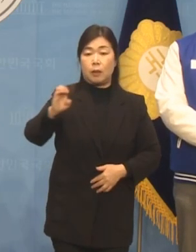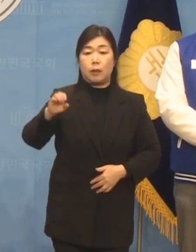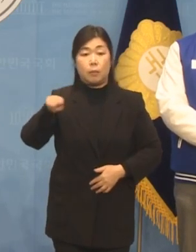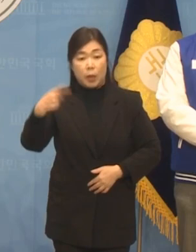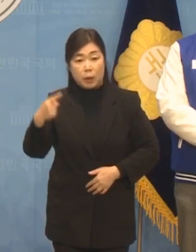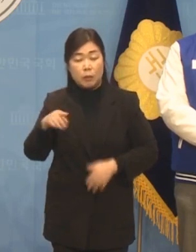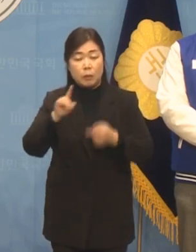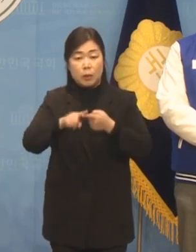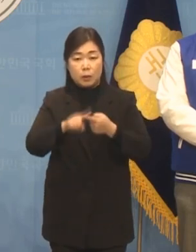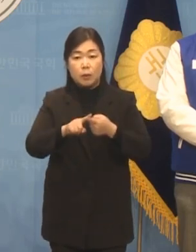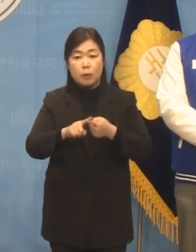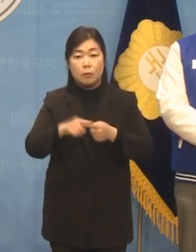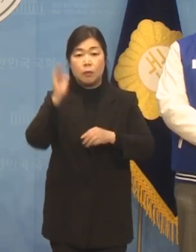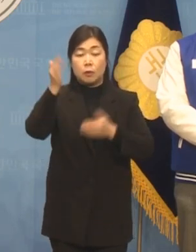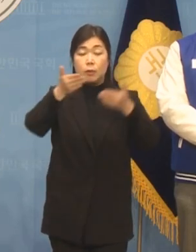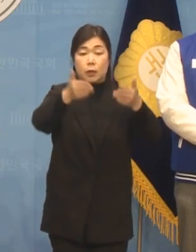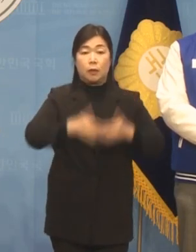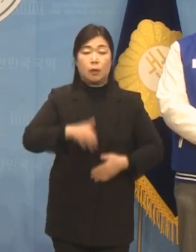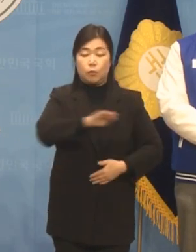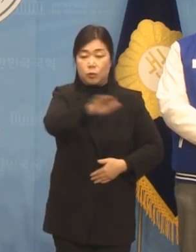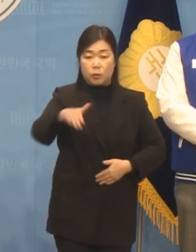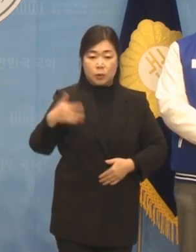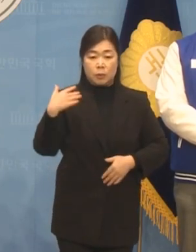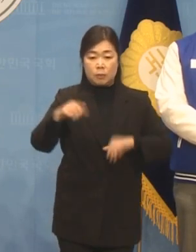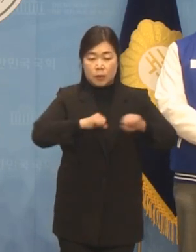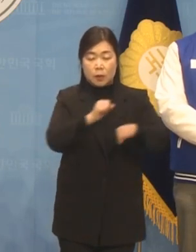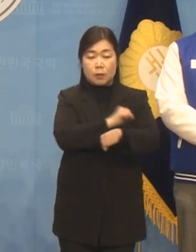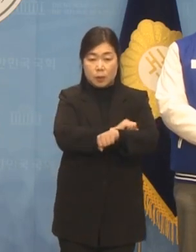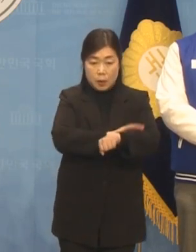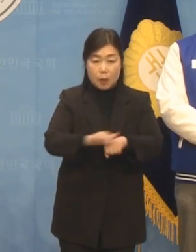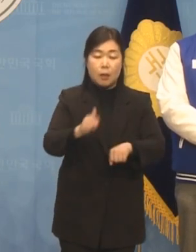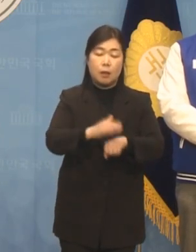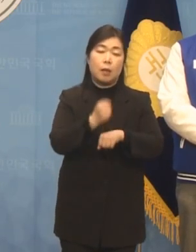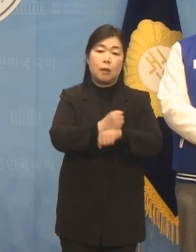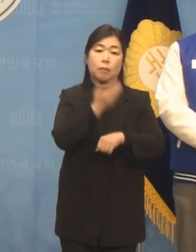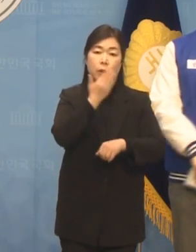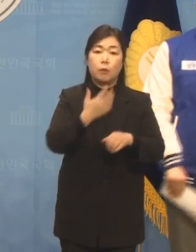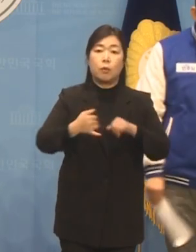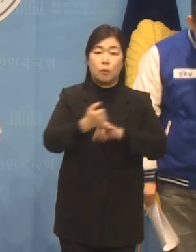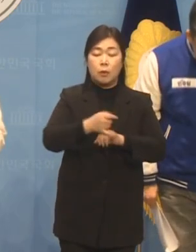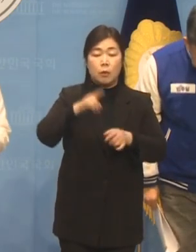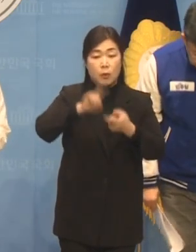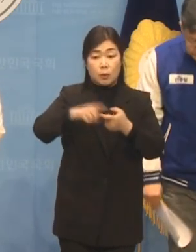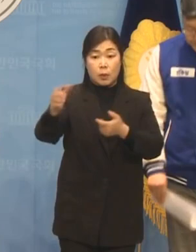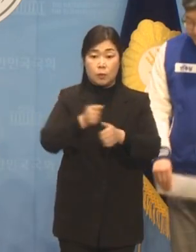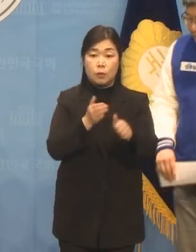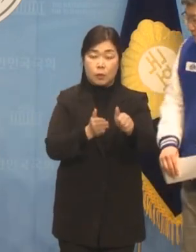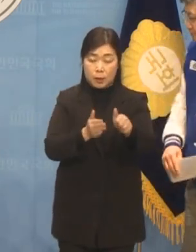역할을 찾아갈 수 있도록 따뜻한 격려와 많은 관심 부탁드리겠습니다. 감사합니다.